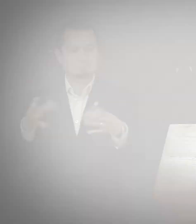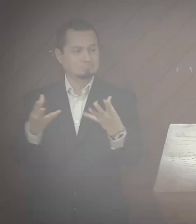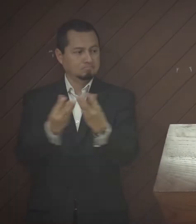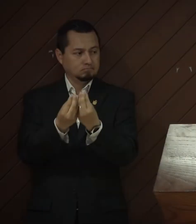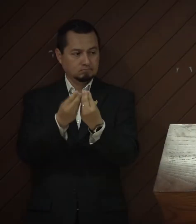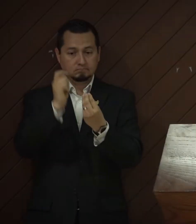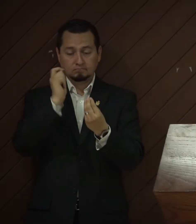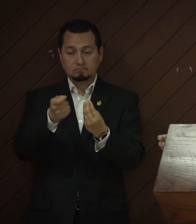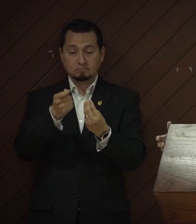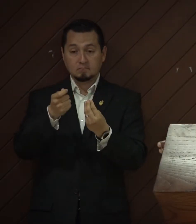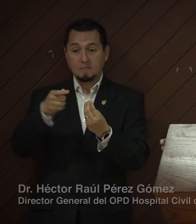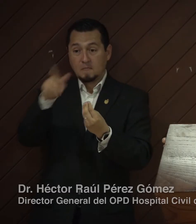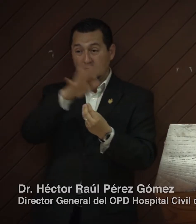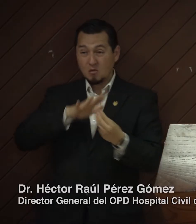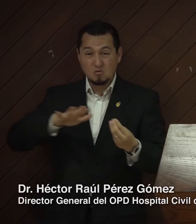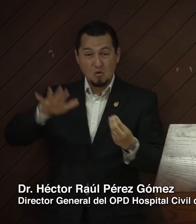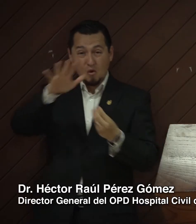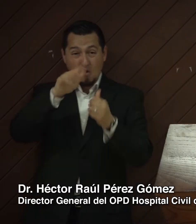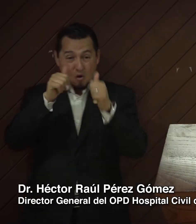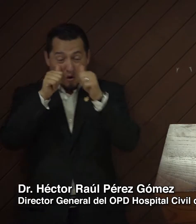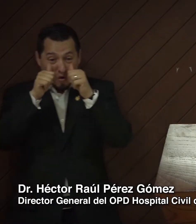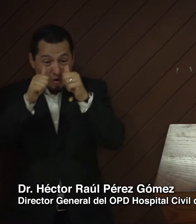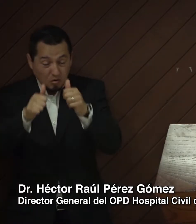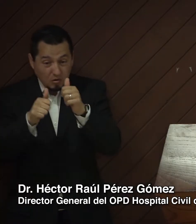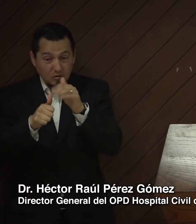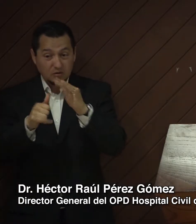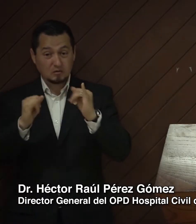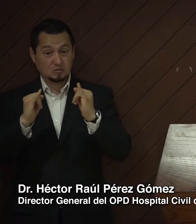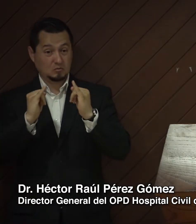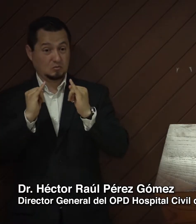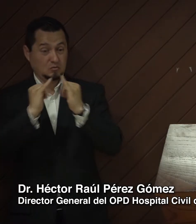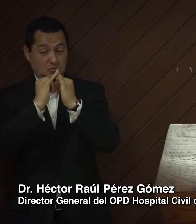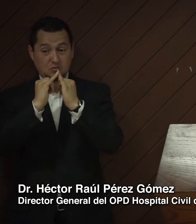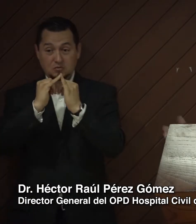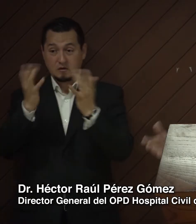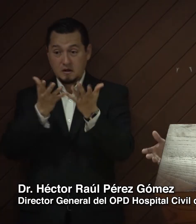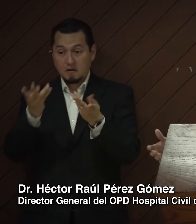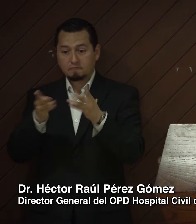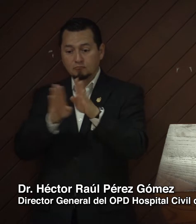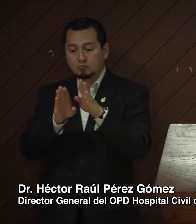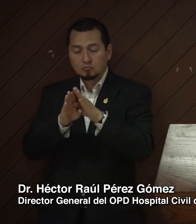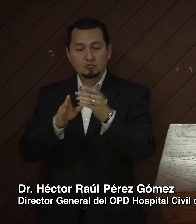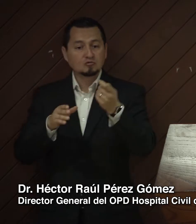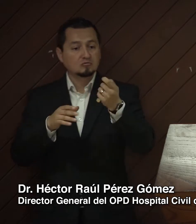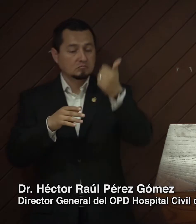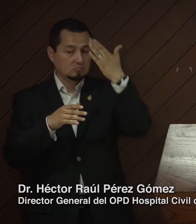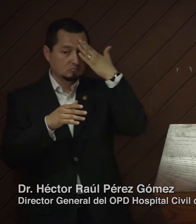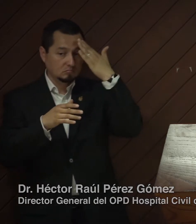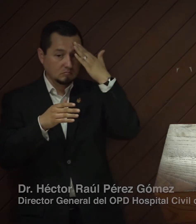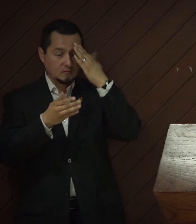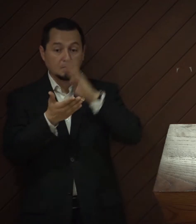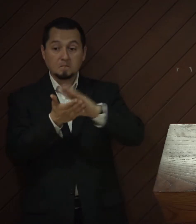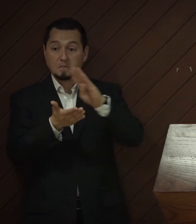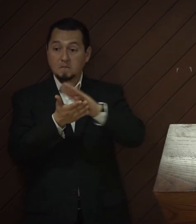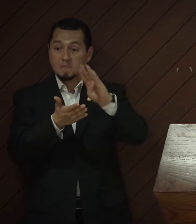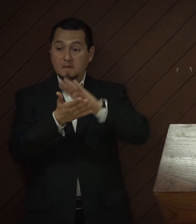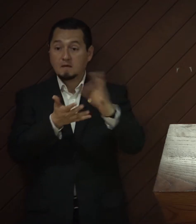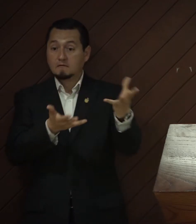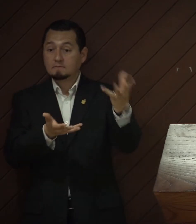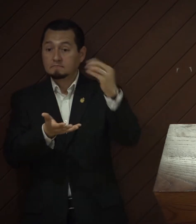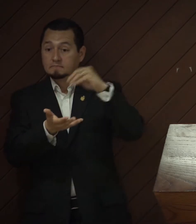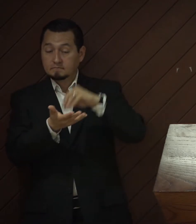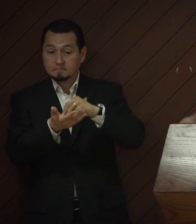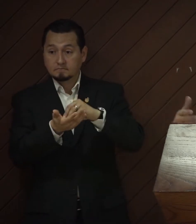El campo asistencial de nuestra institución derrama el gran beneficio de